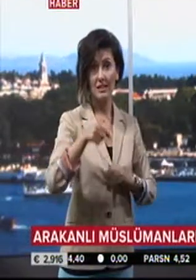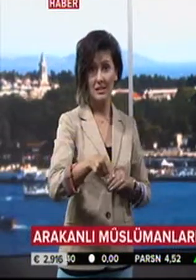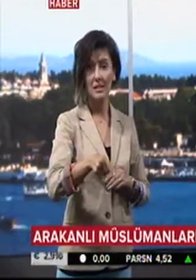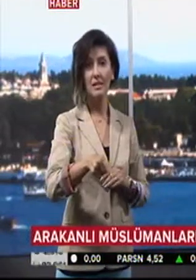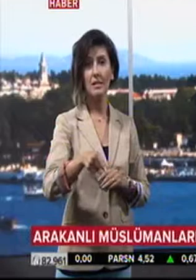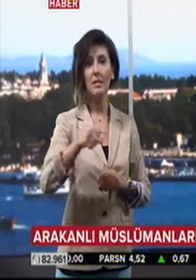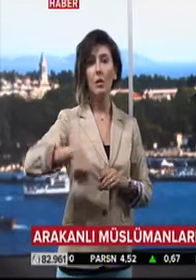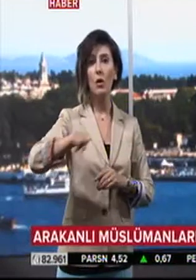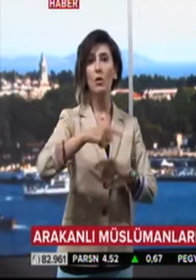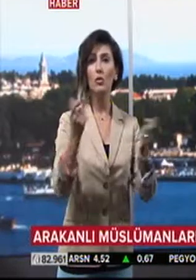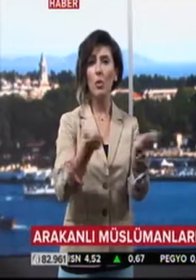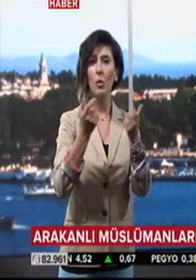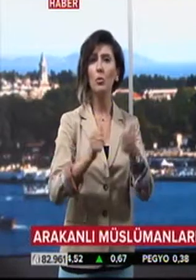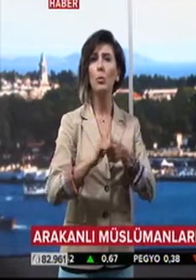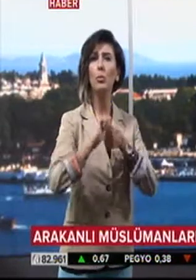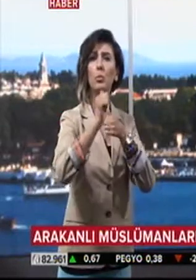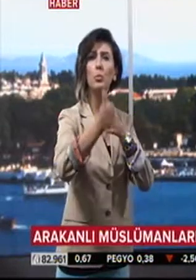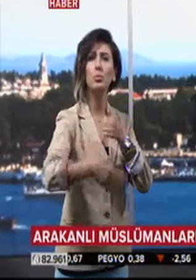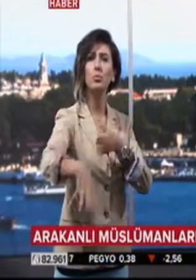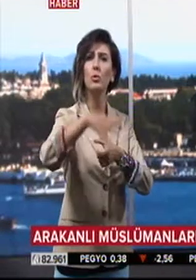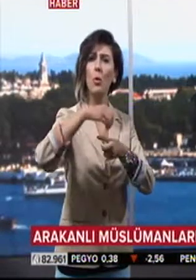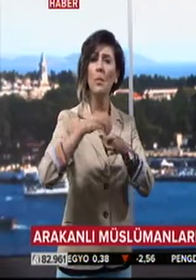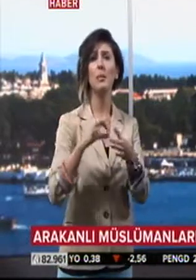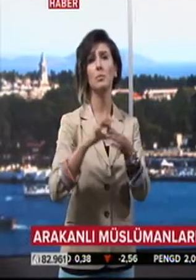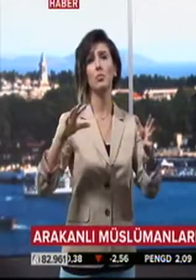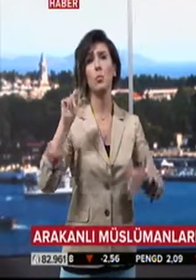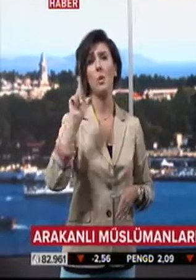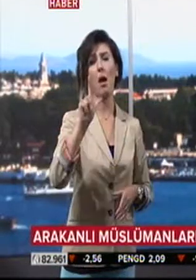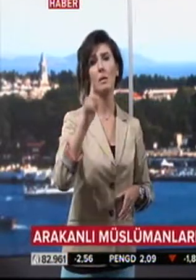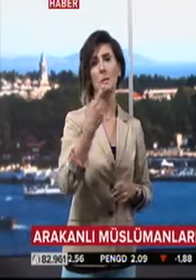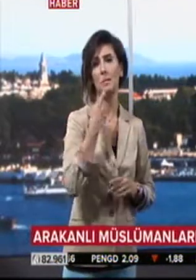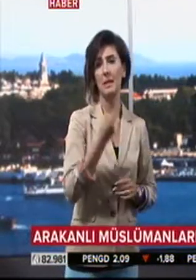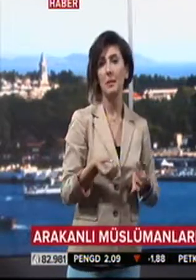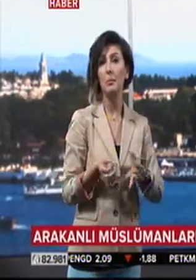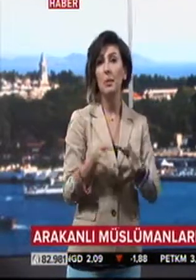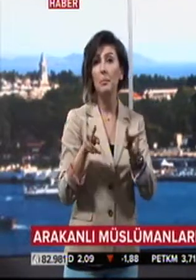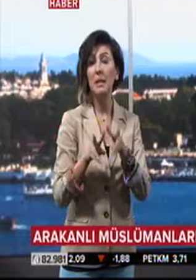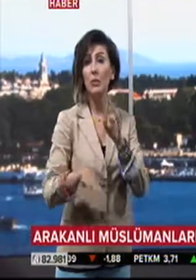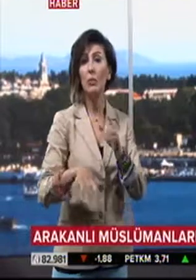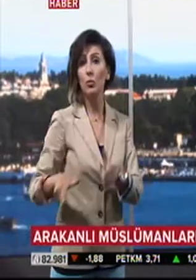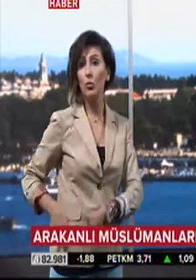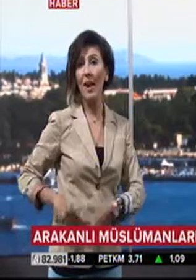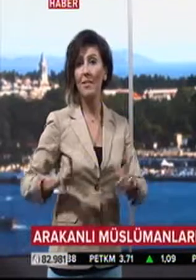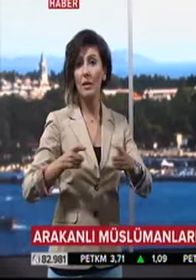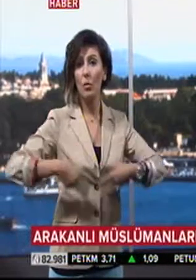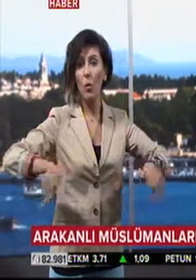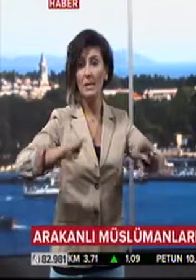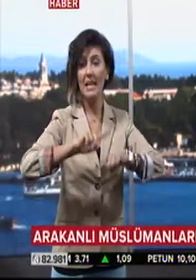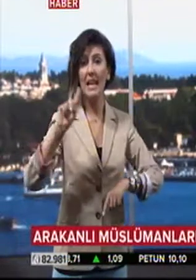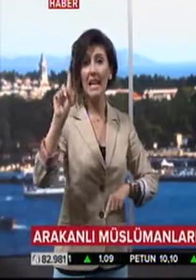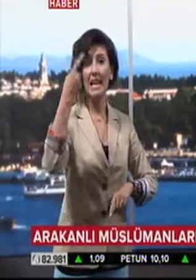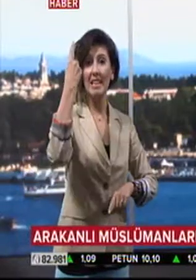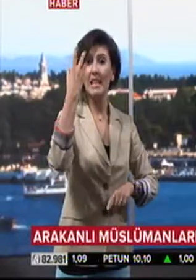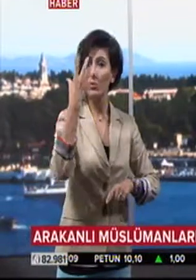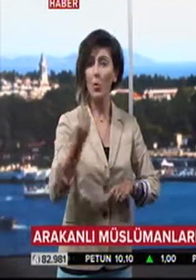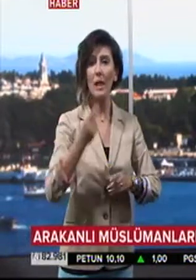Bangkok'taki toplantıda uzun ve kapsamlı çözüm vurgusu yapıldı. Birleşmiş Milletler Güvenlik Konseyi ilk